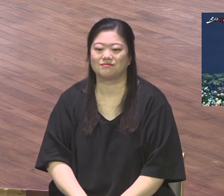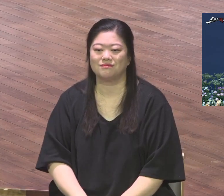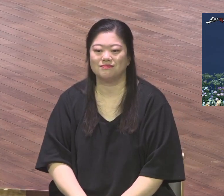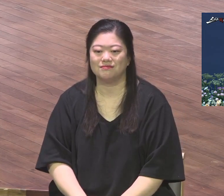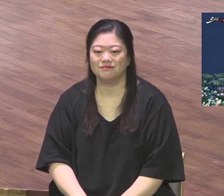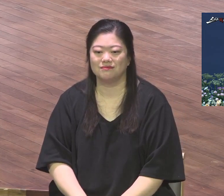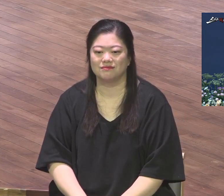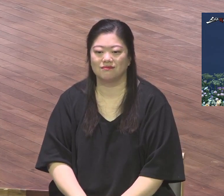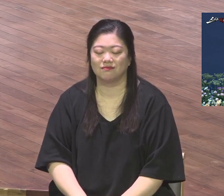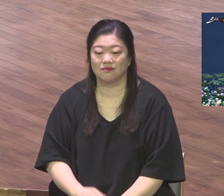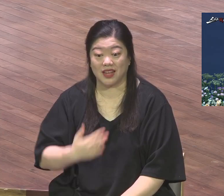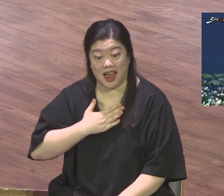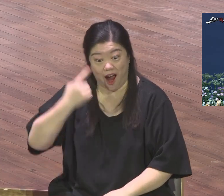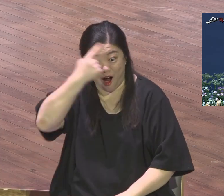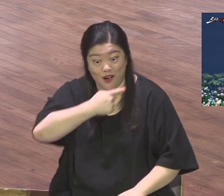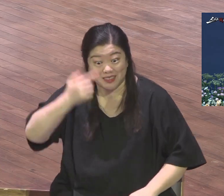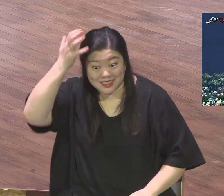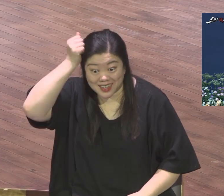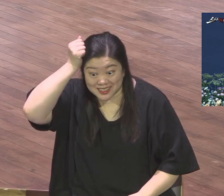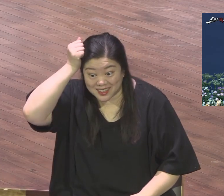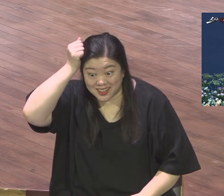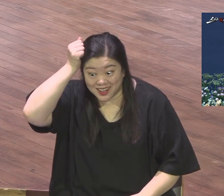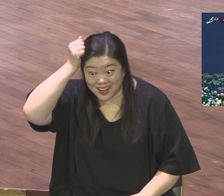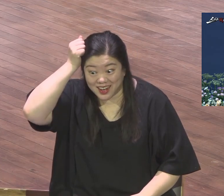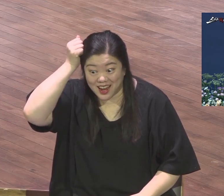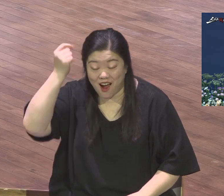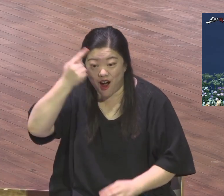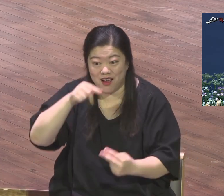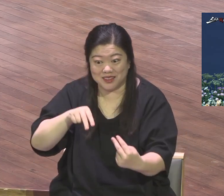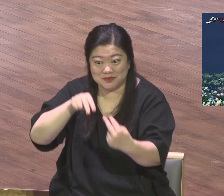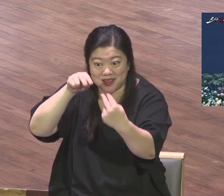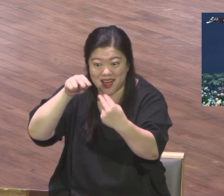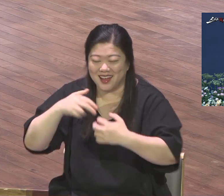감사합니다. 다시 뵙게 돼서 반갑습니다.